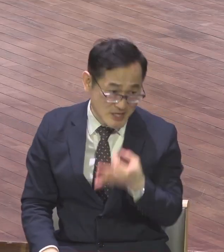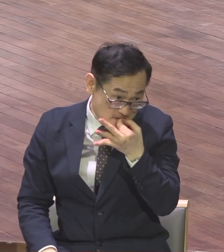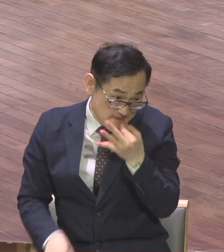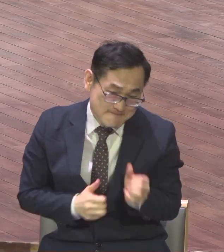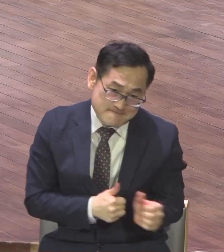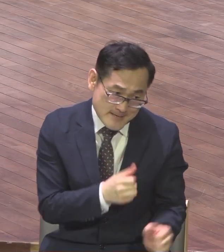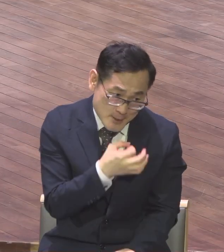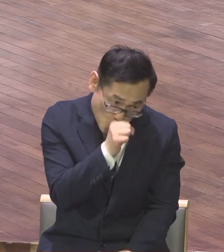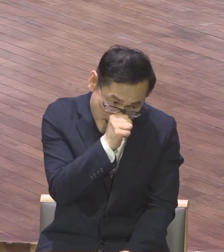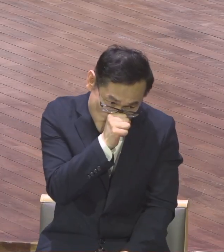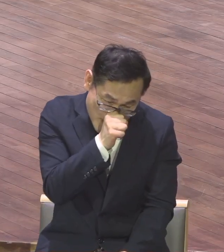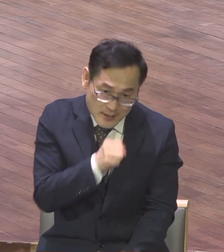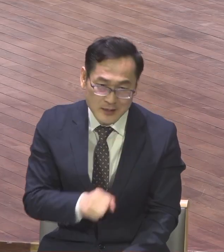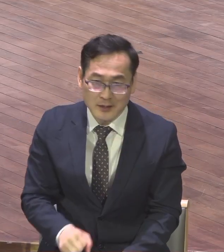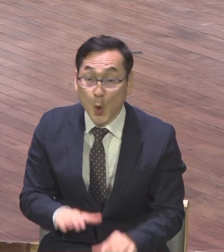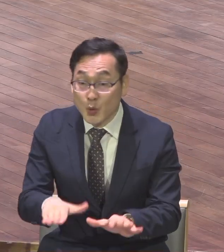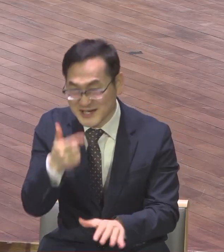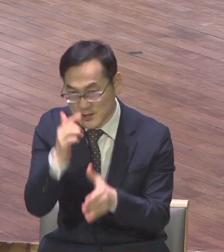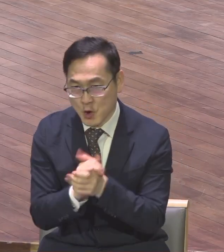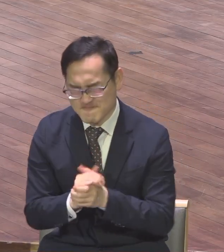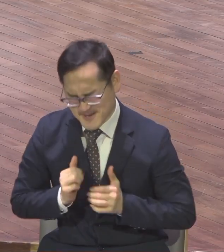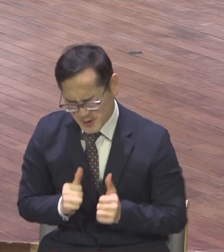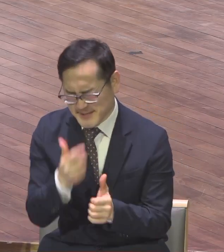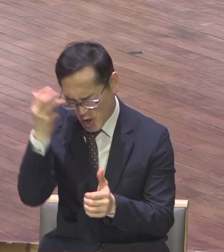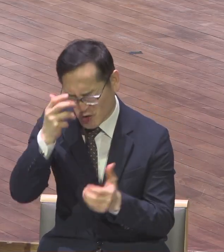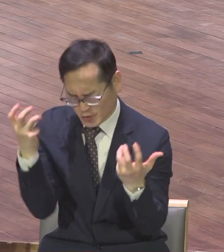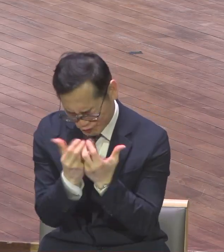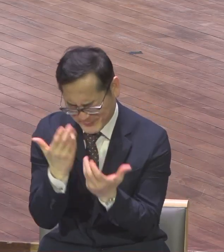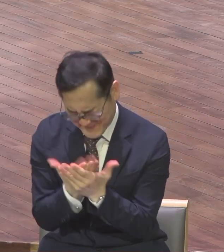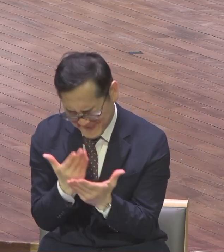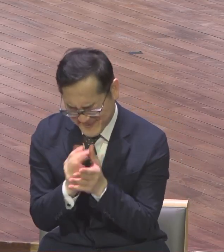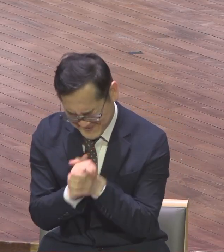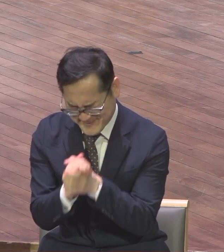합니다. 오늘도 기도 겁나게 하더만 기도 겁나게 합니다.